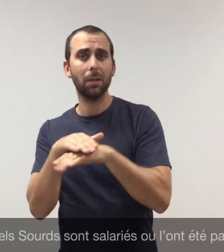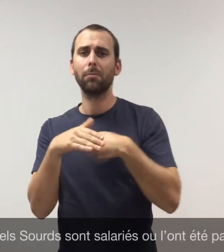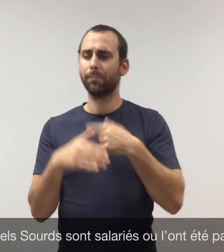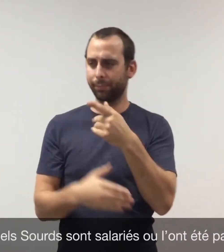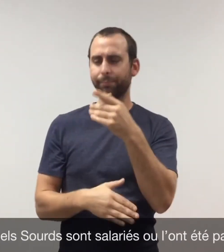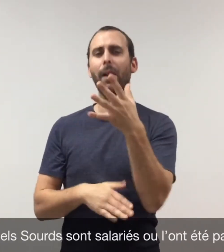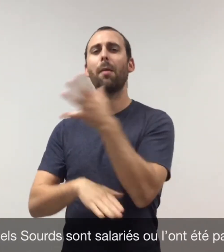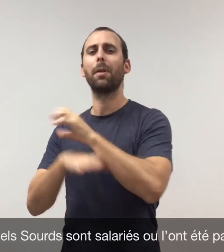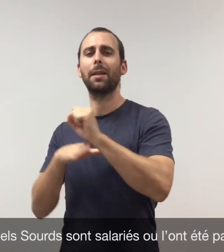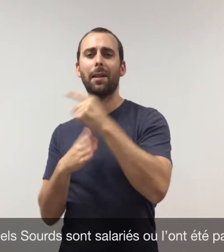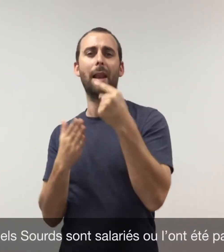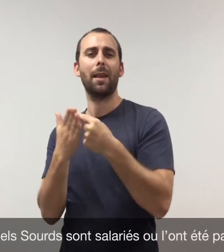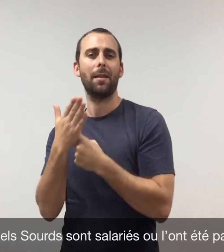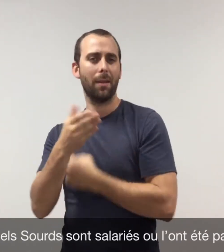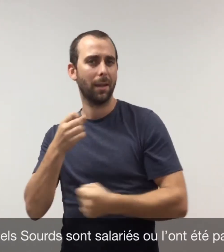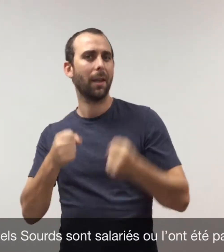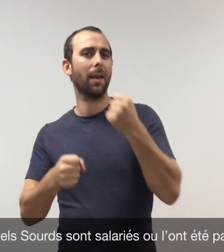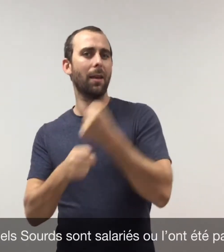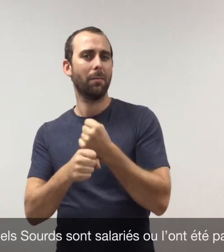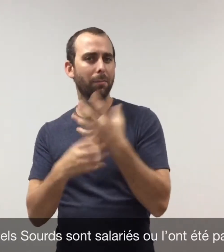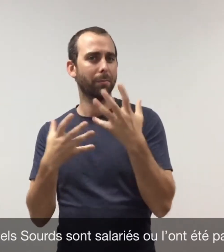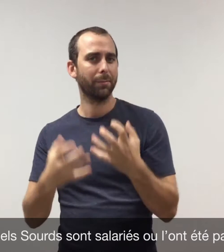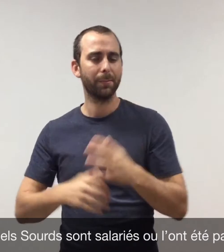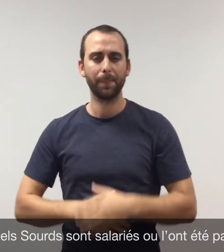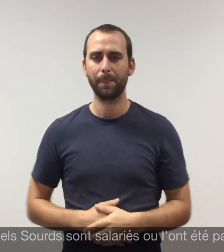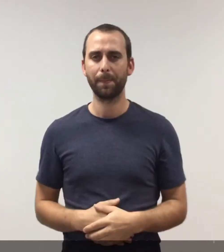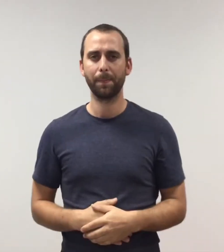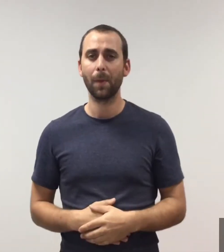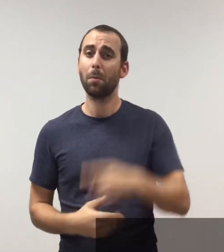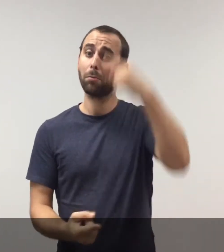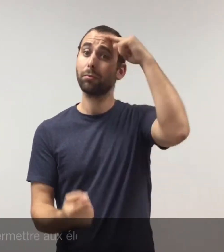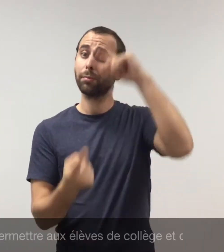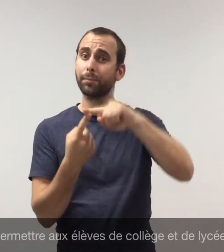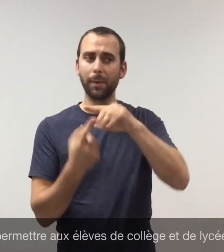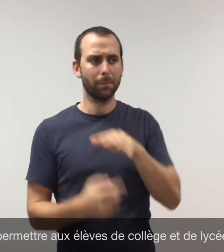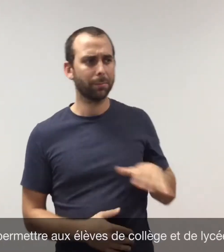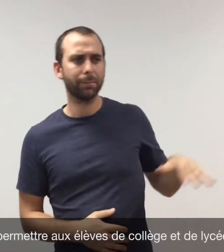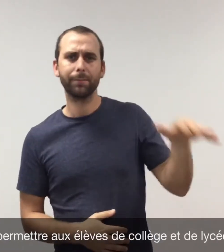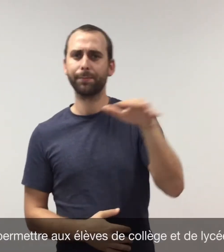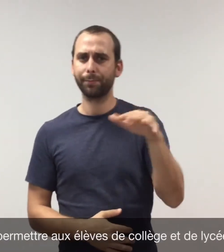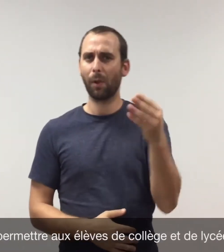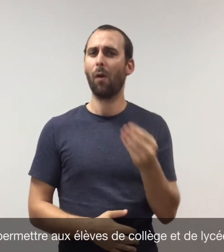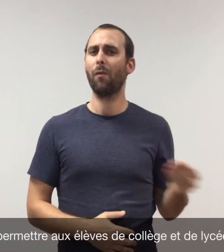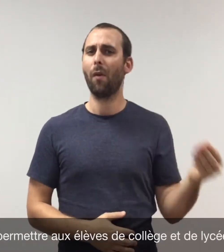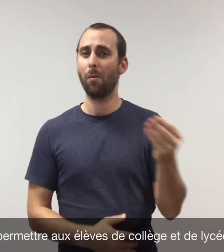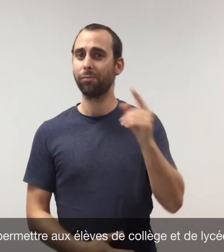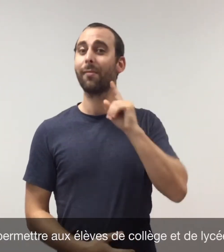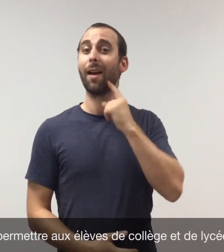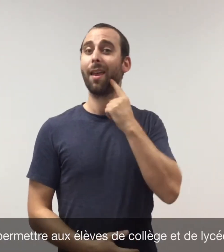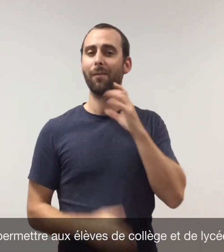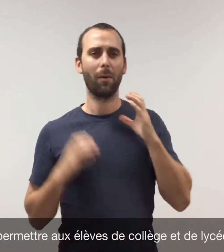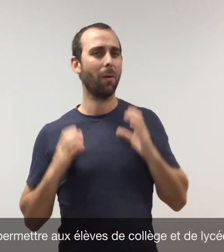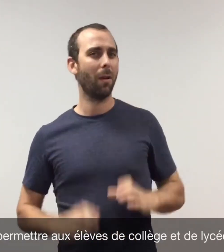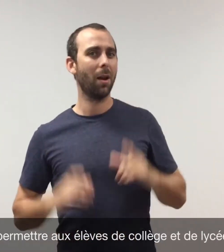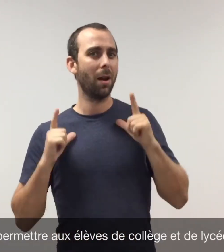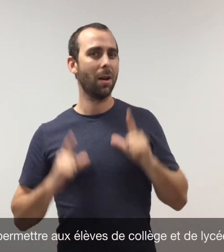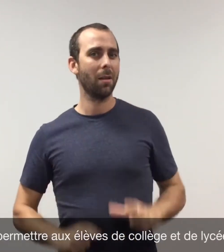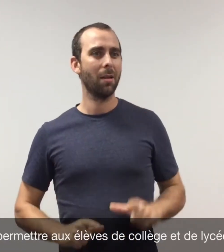des professionnels sourds sont salariés ou l'ont été par le passé. L'objectif est de permettre aux élèves de collège et de lycée